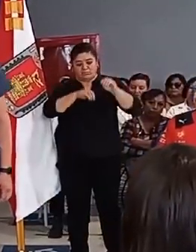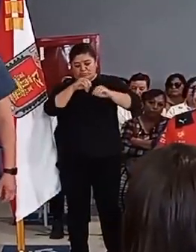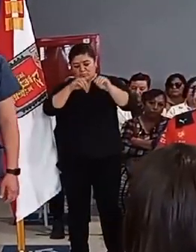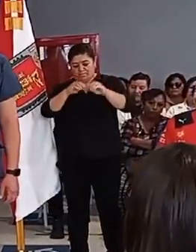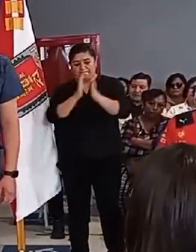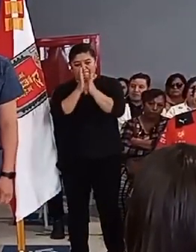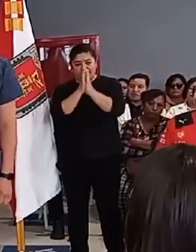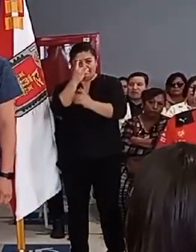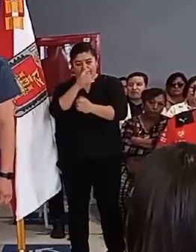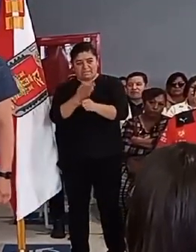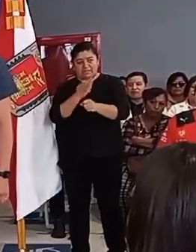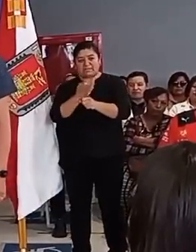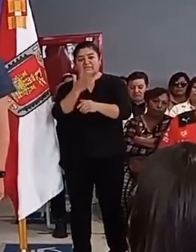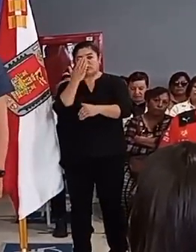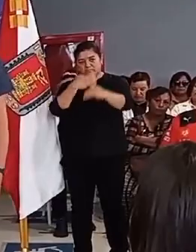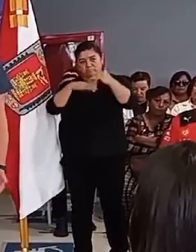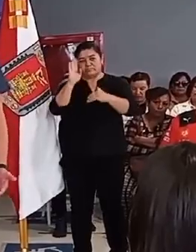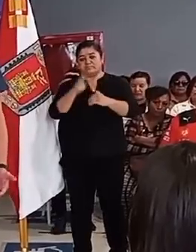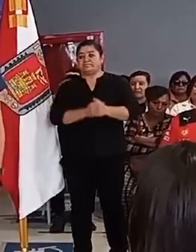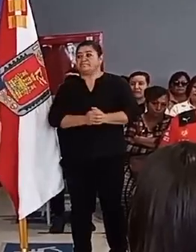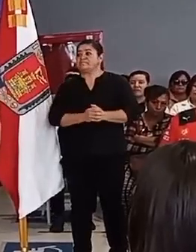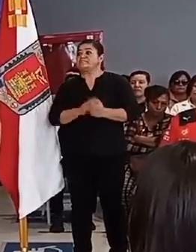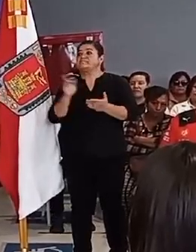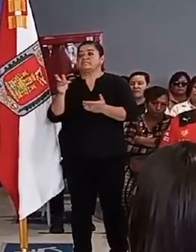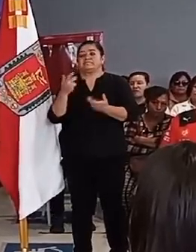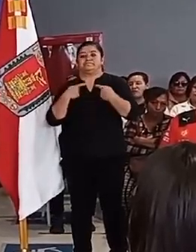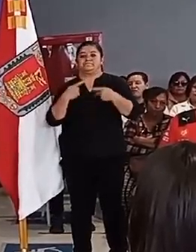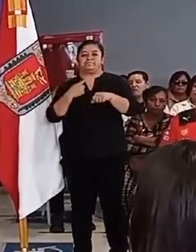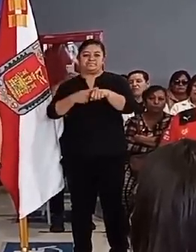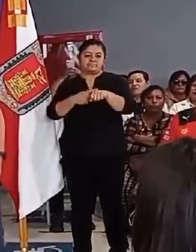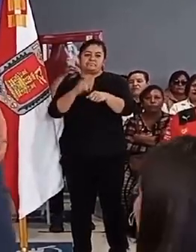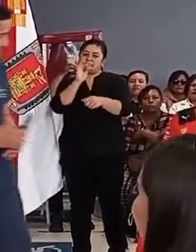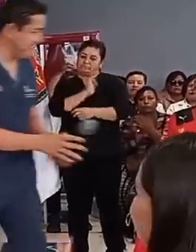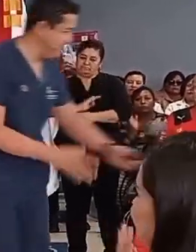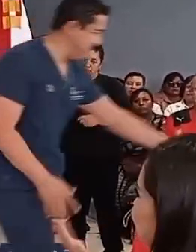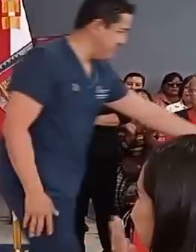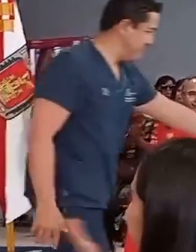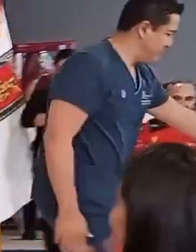lleve a cabo Muchas gracias y a los pacientes Muchas felicidades